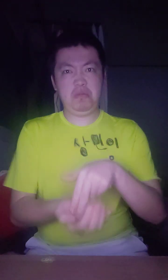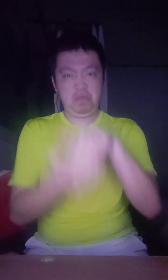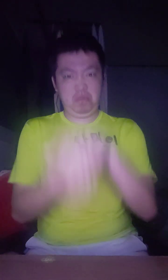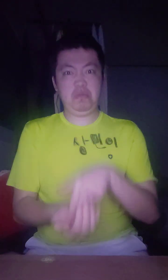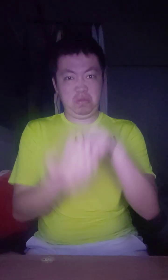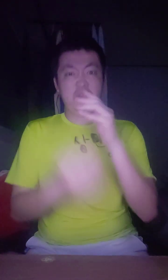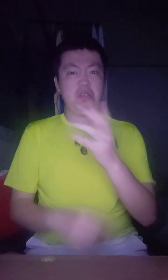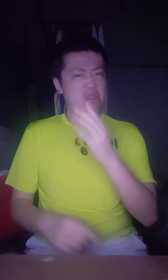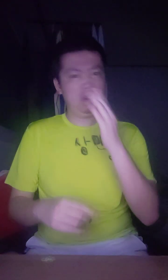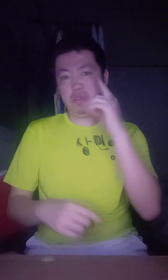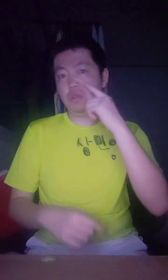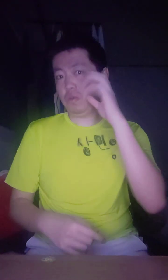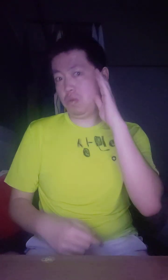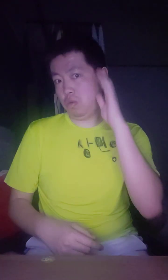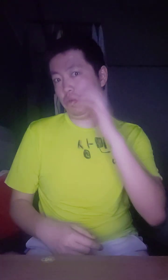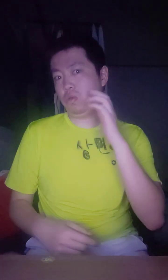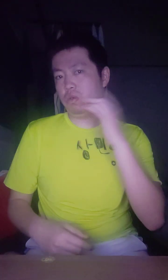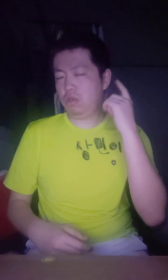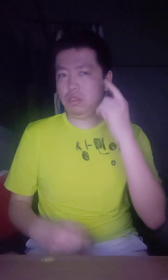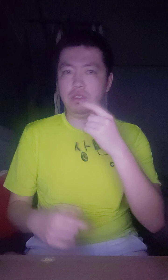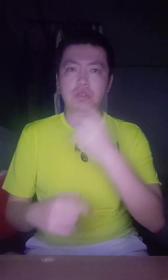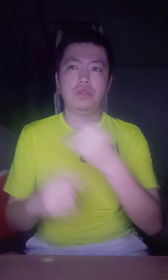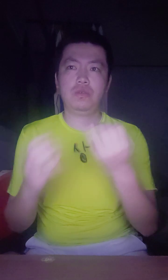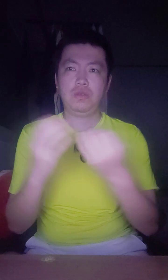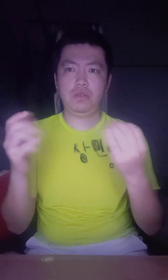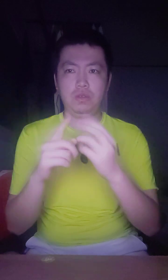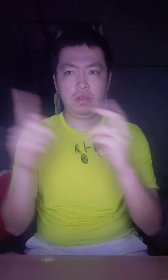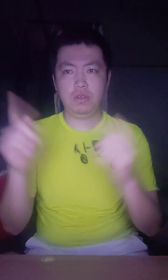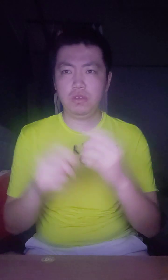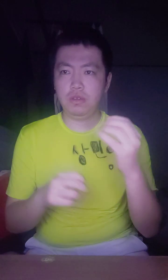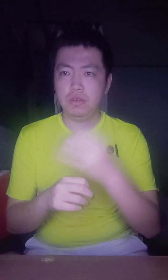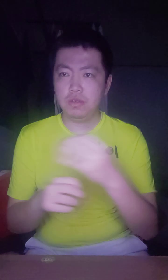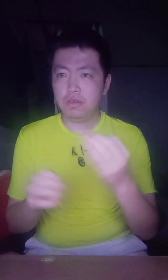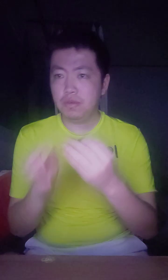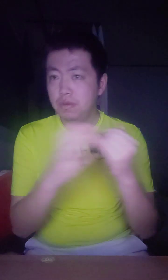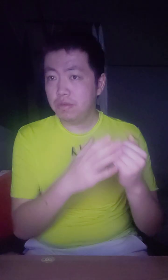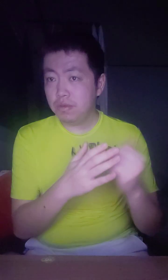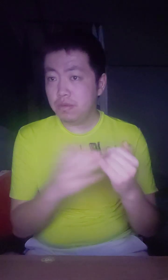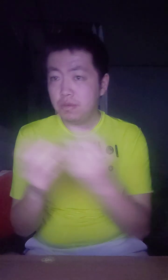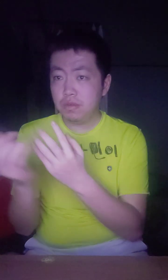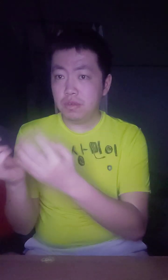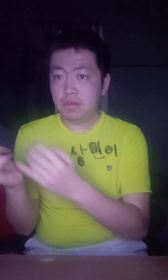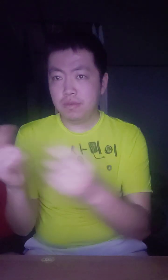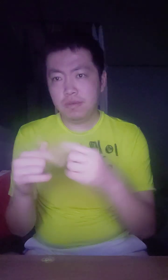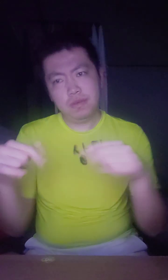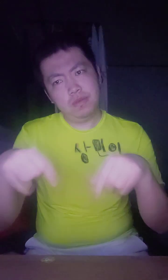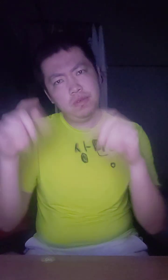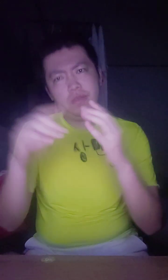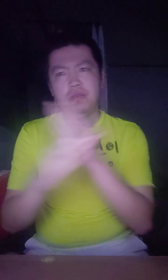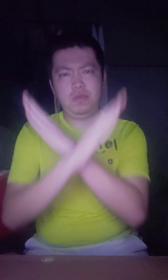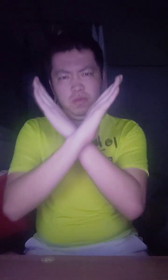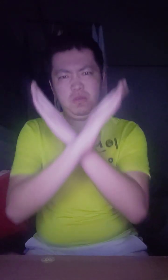때는 인터폰으로 연락하고 119에 구조를 요청하는데 억지로 문을 여는 것 같은 탈출 시도는 더 위험할 수